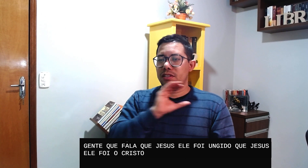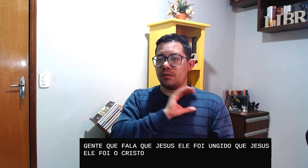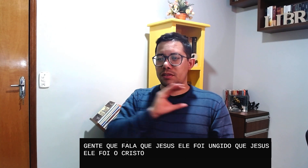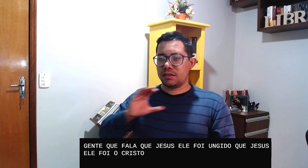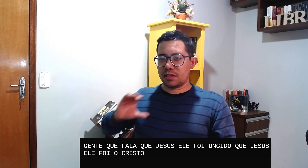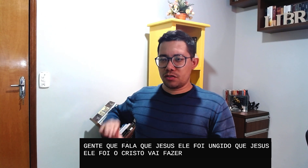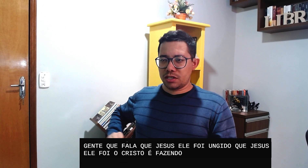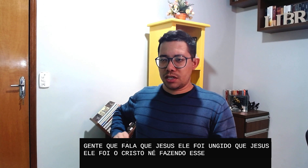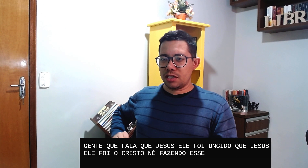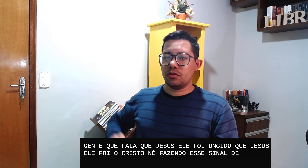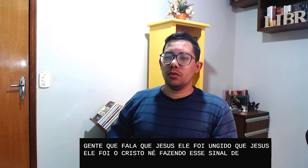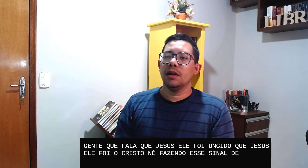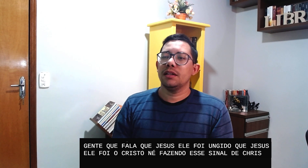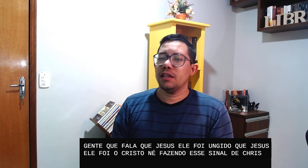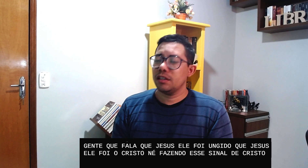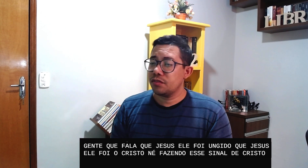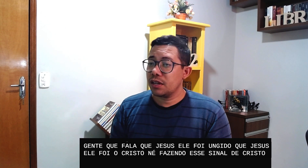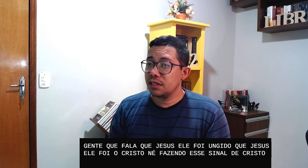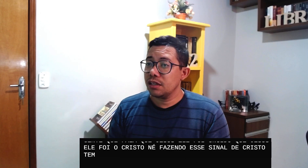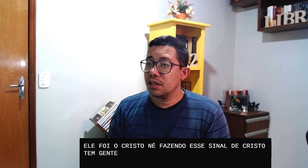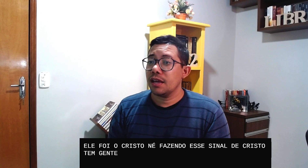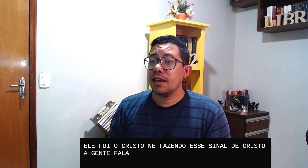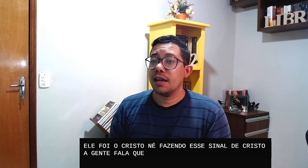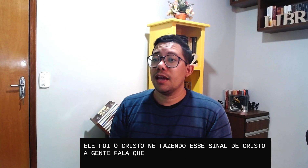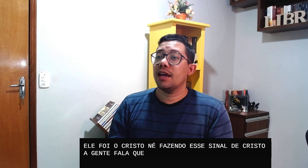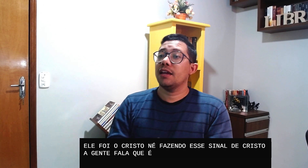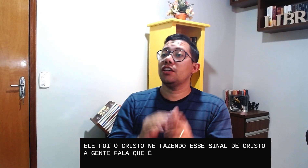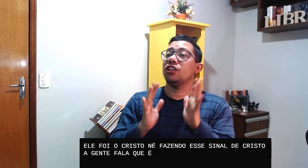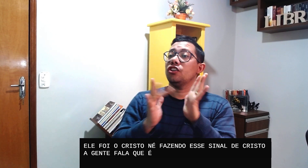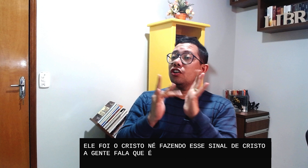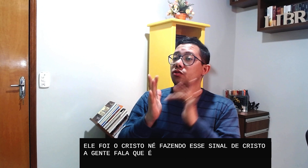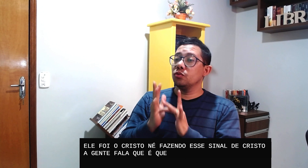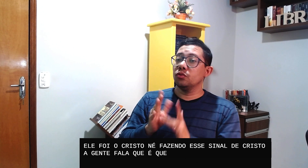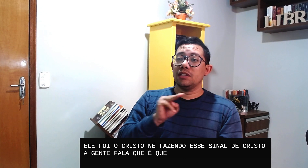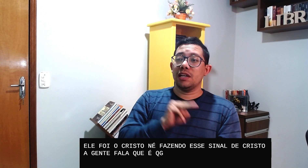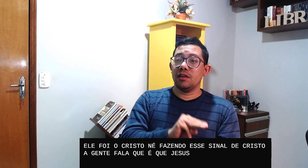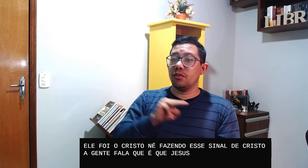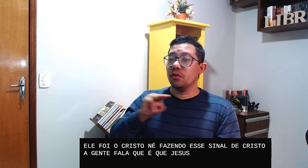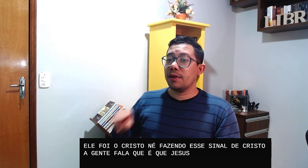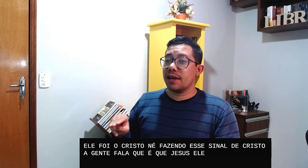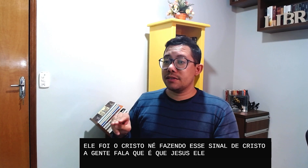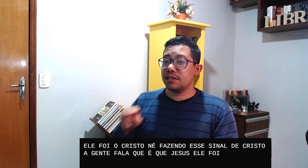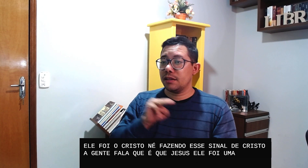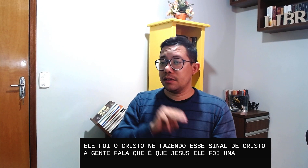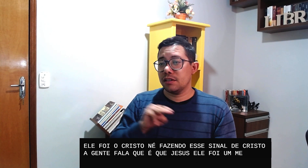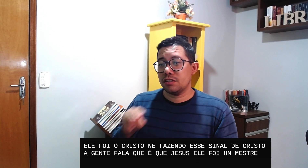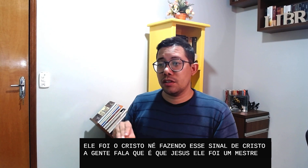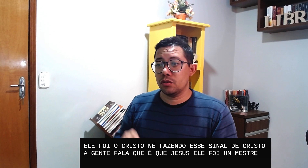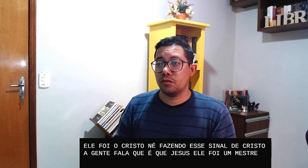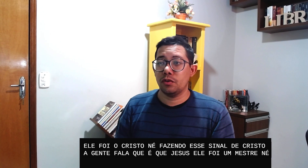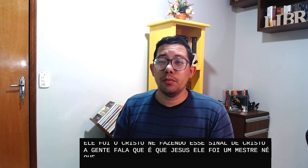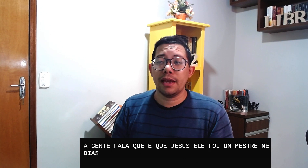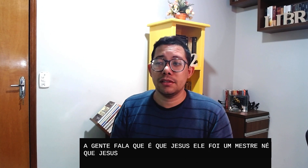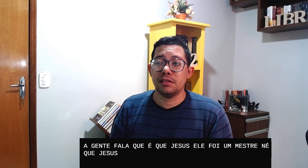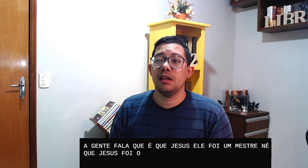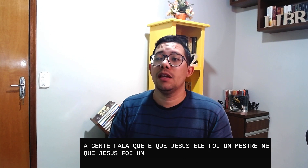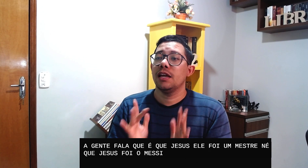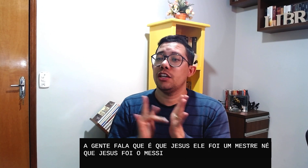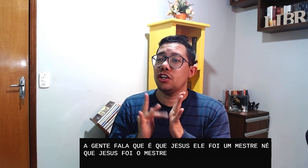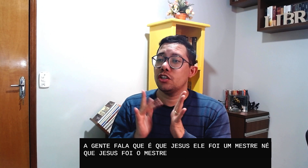esse sinal de Cristo. Tem gente que fala que Jesus, ele foi um mestre, né, que Jesus foi um mestre, que